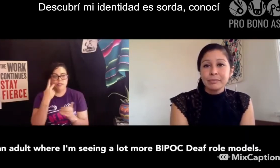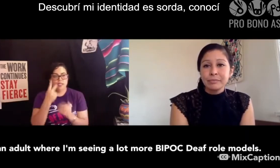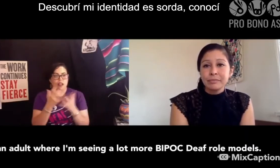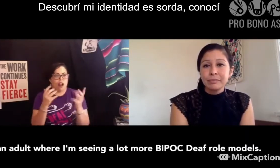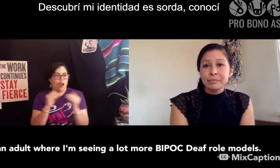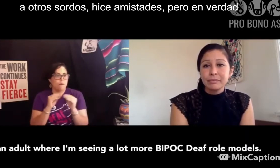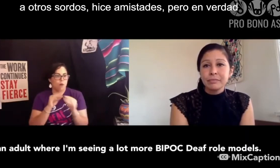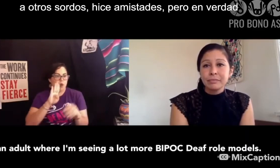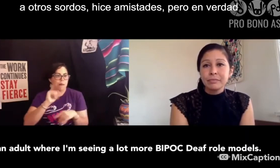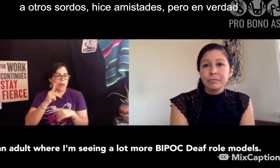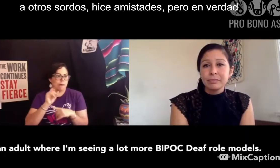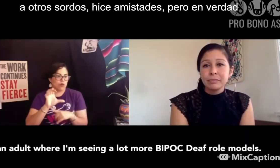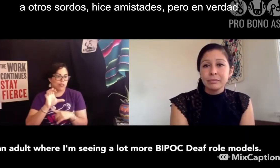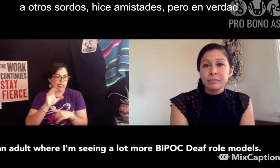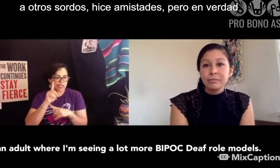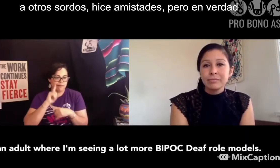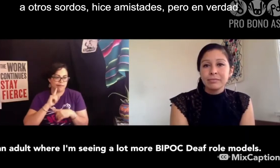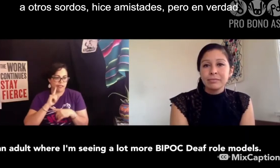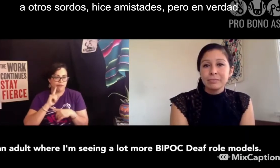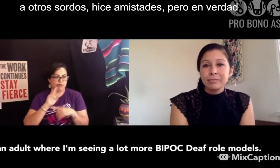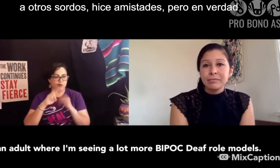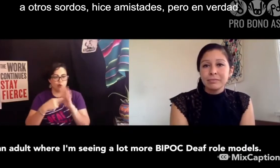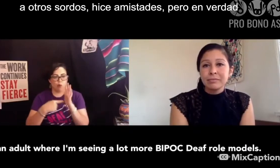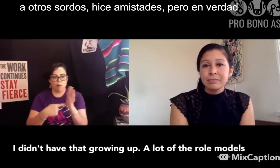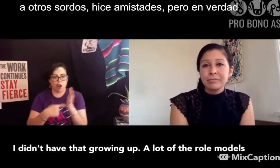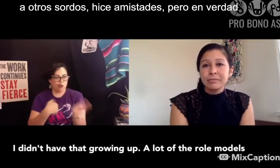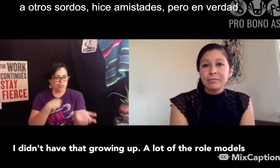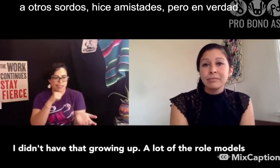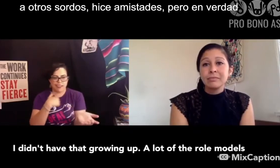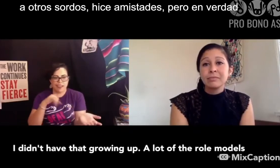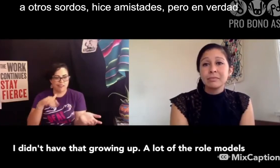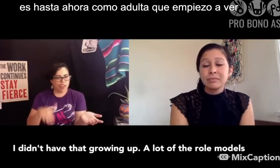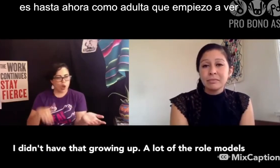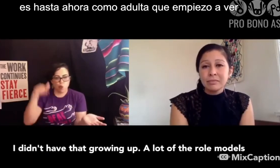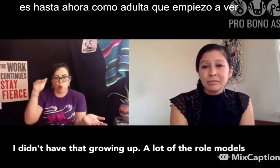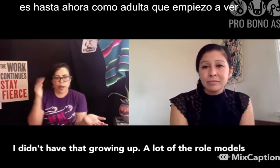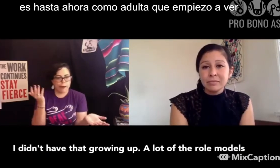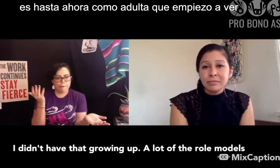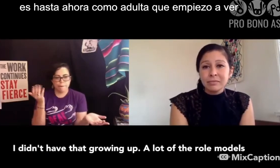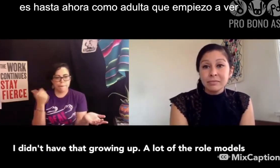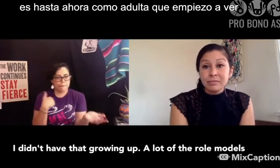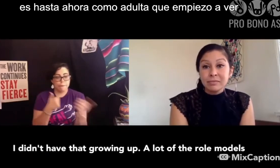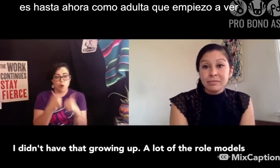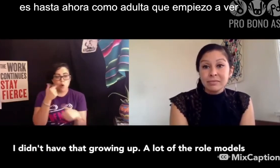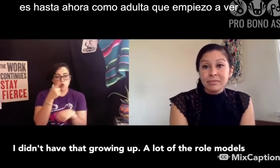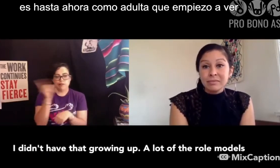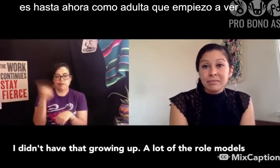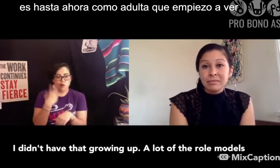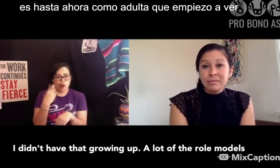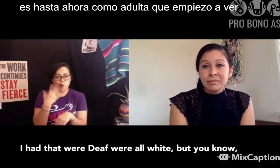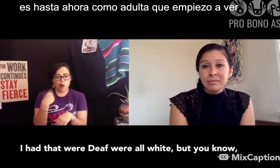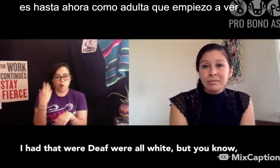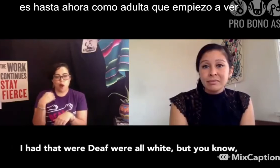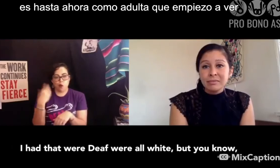sorda, conocí a otros sordos, hice amistades, pero en verdad es hasta ahora como